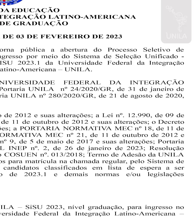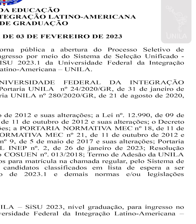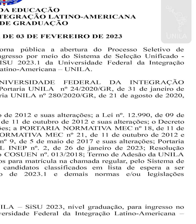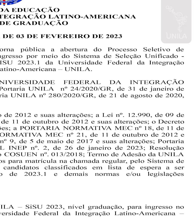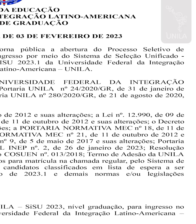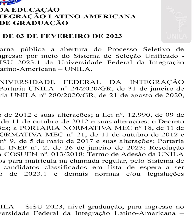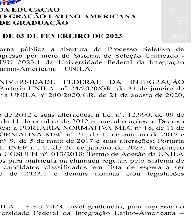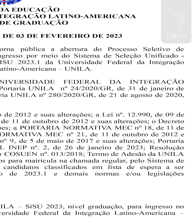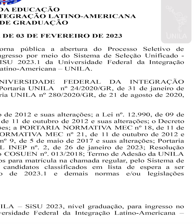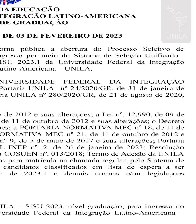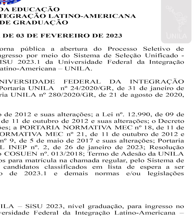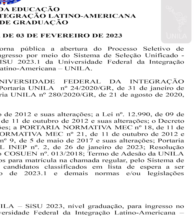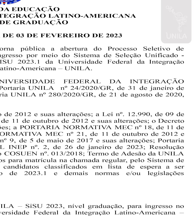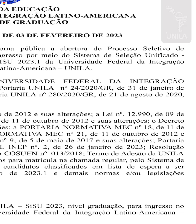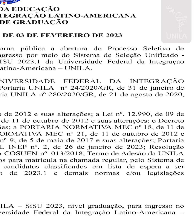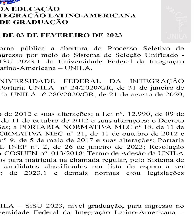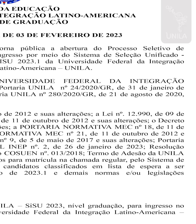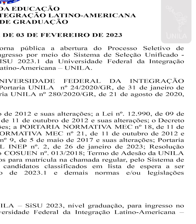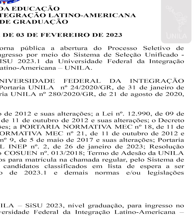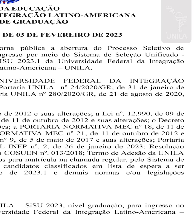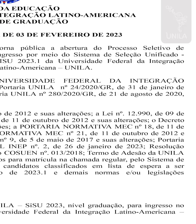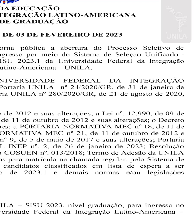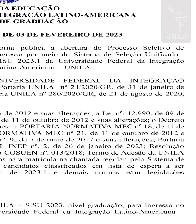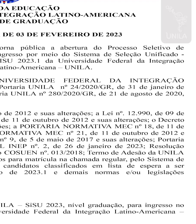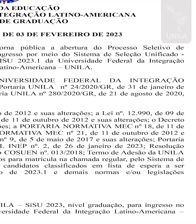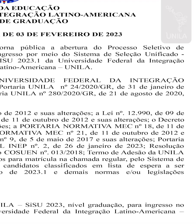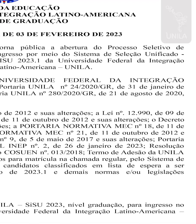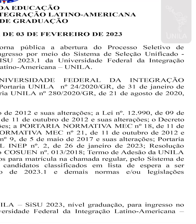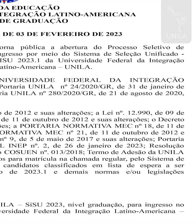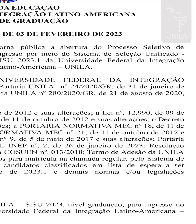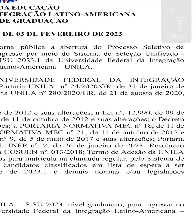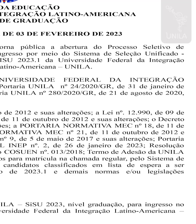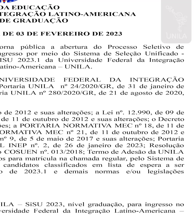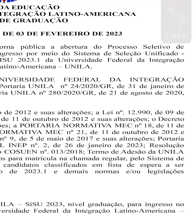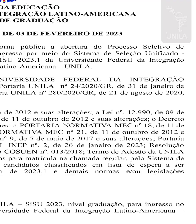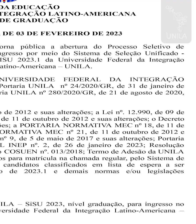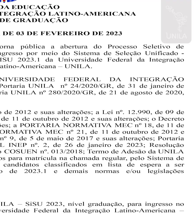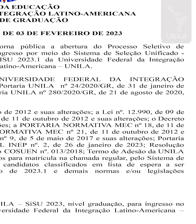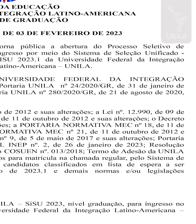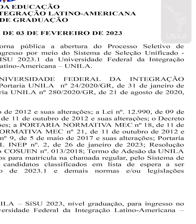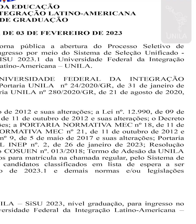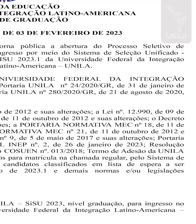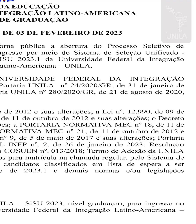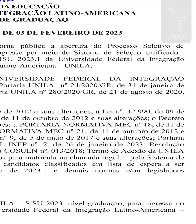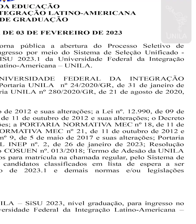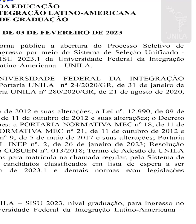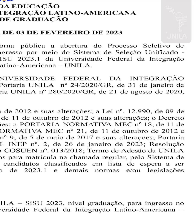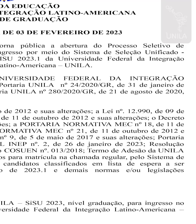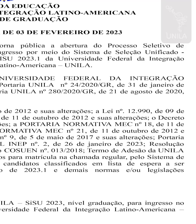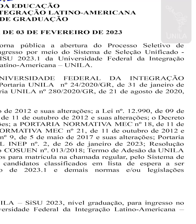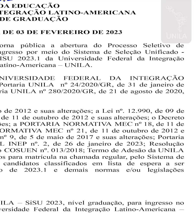12.990, de 9 de junho de 2014, e suas alterações. O Decreto